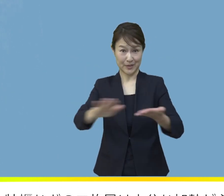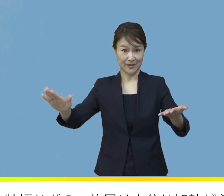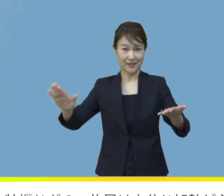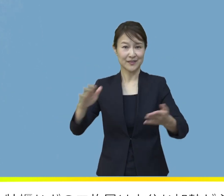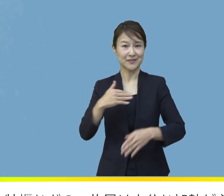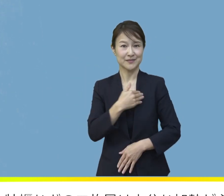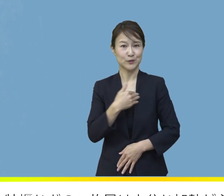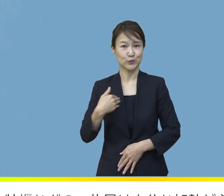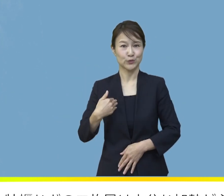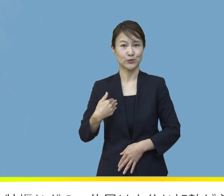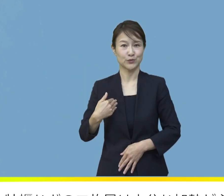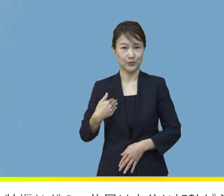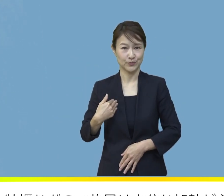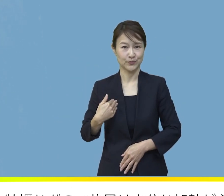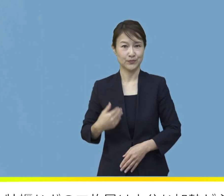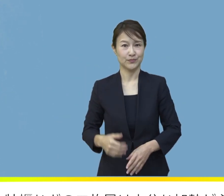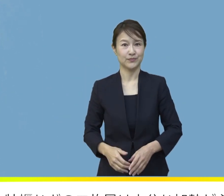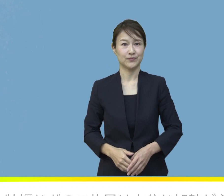します